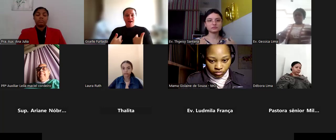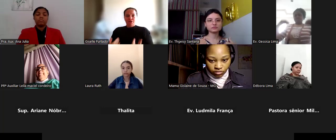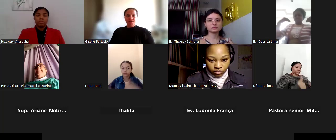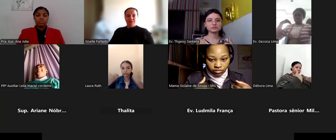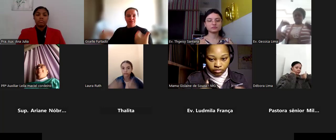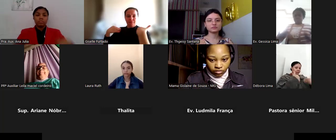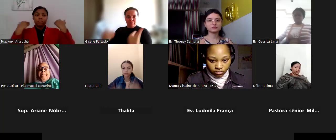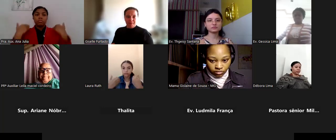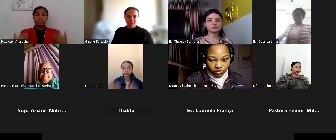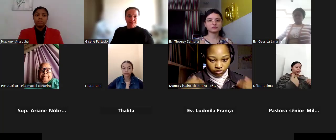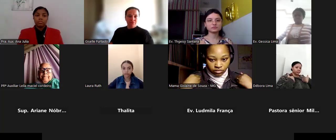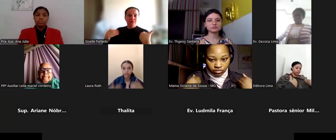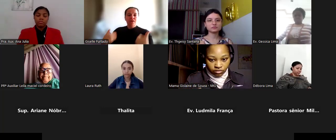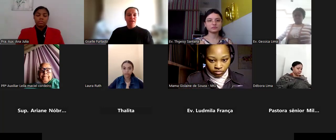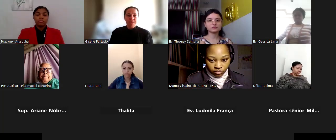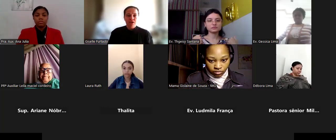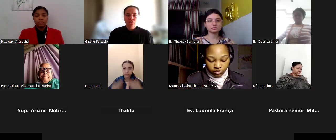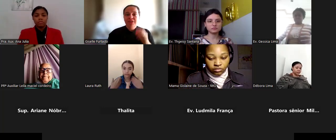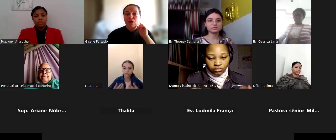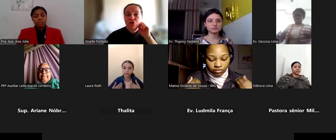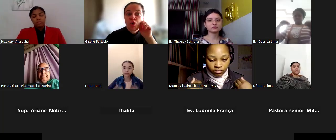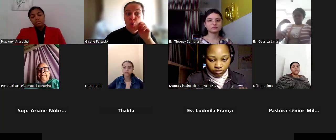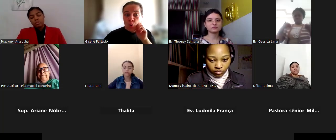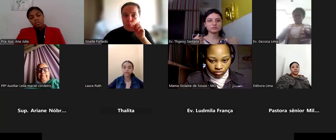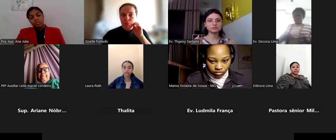bate assim, vai bater. Isso é o sinal de corpo.